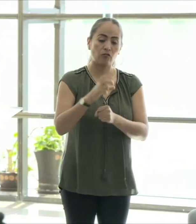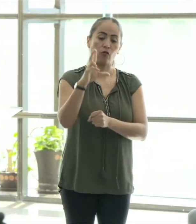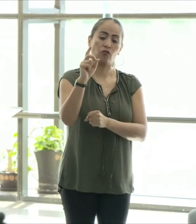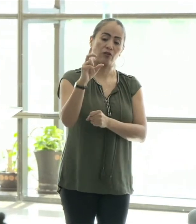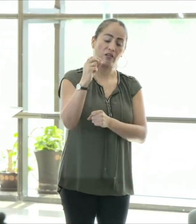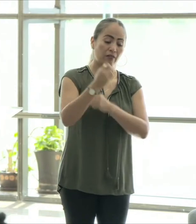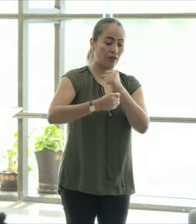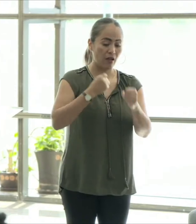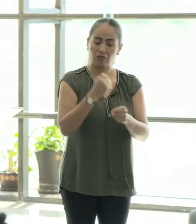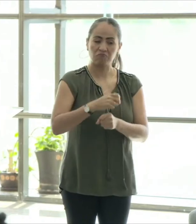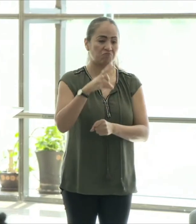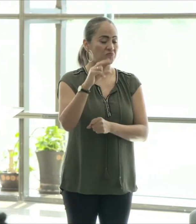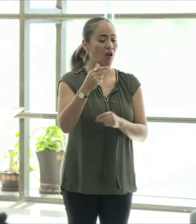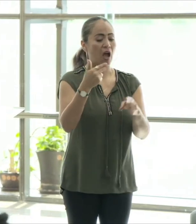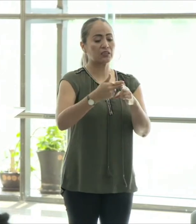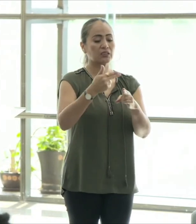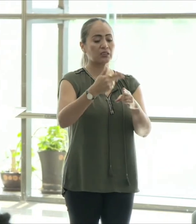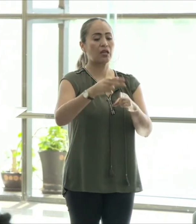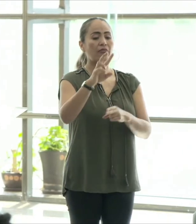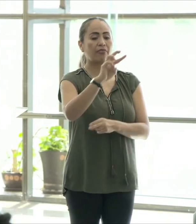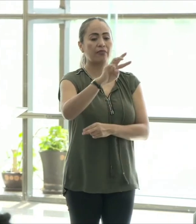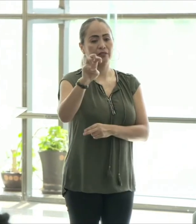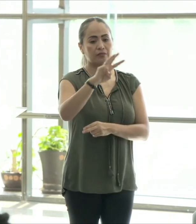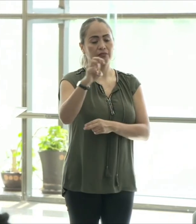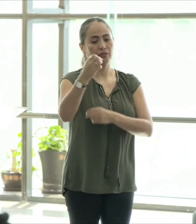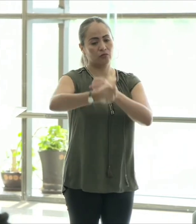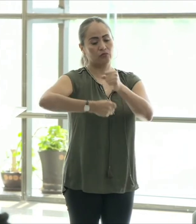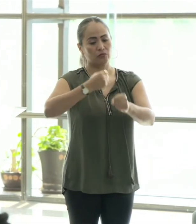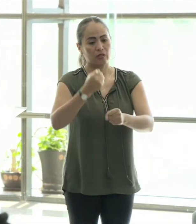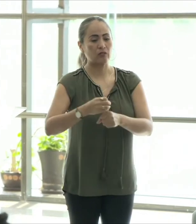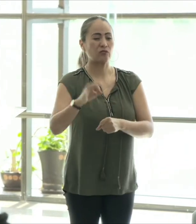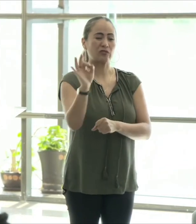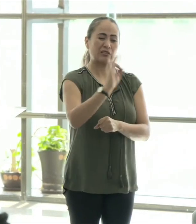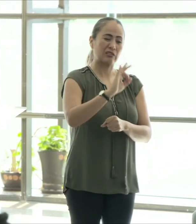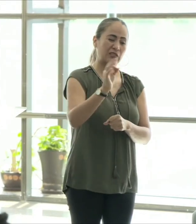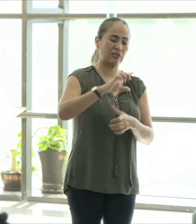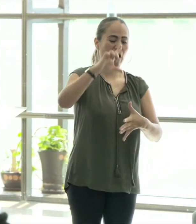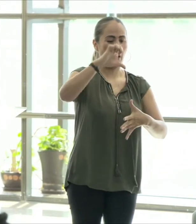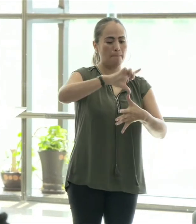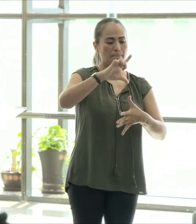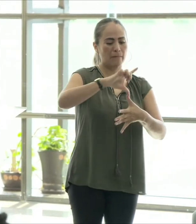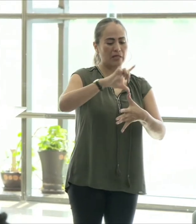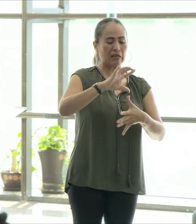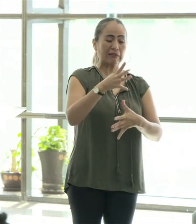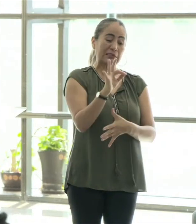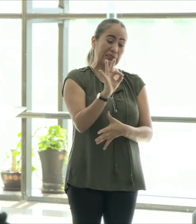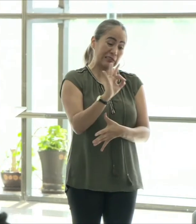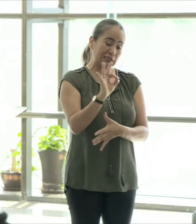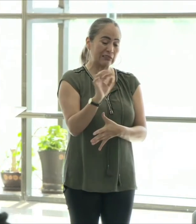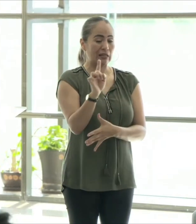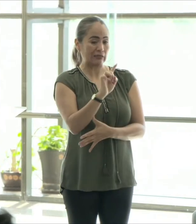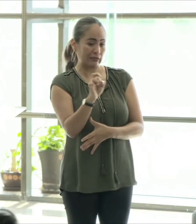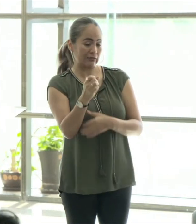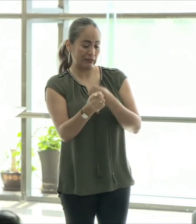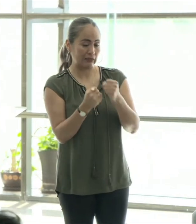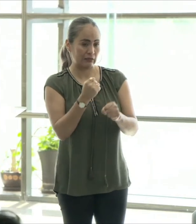ser 300 años quizás en la mera en América Latina pueda tomar un poco menos quizás Cien años pero